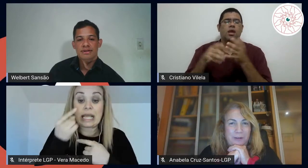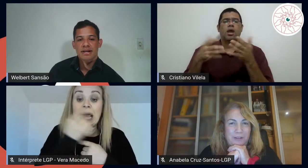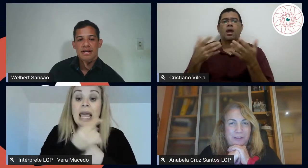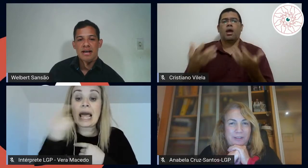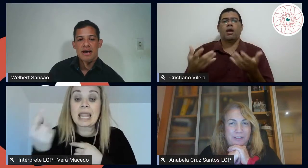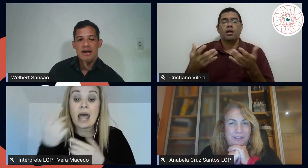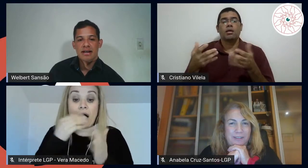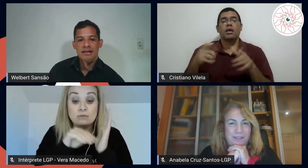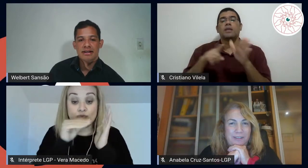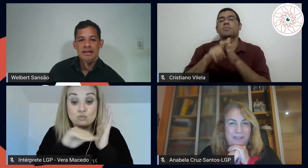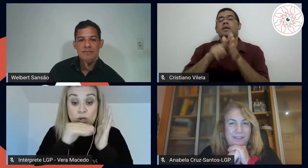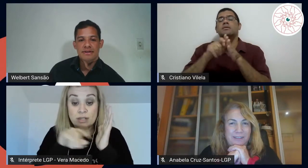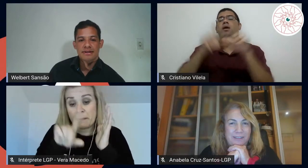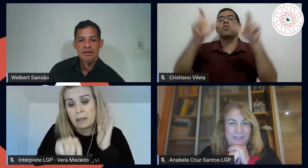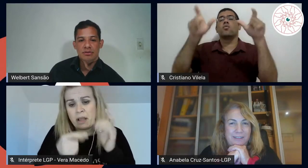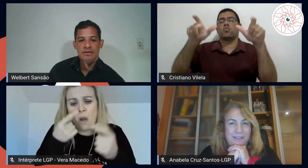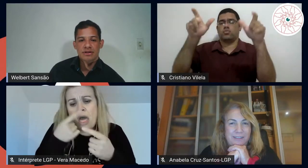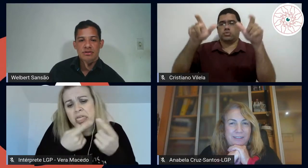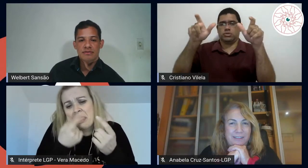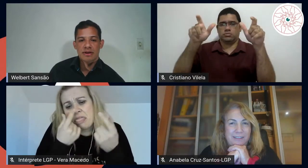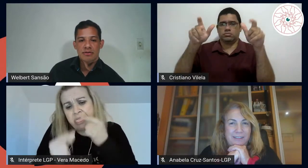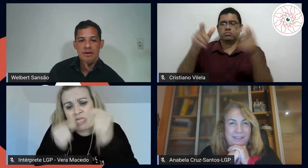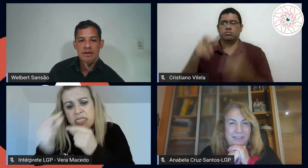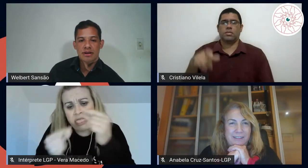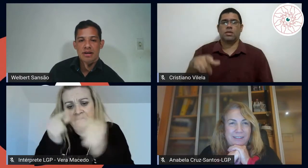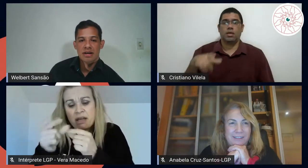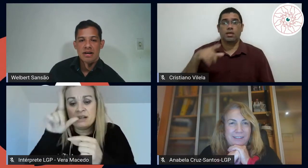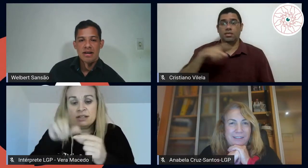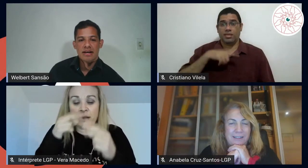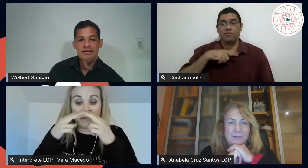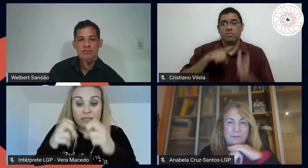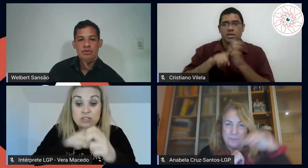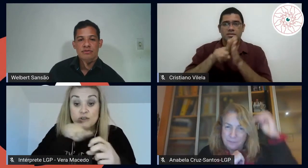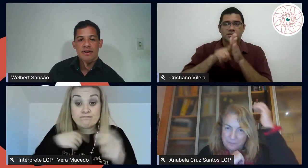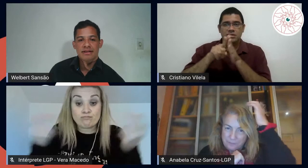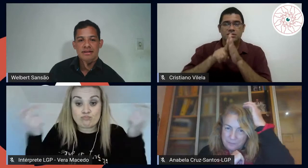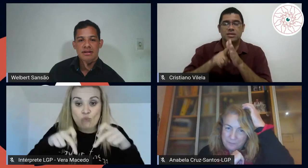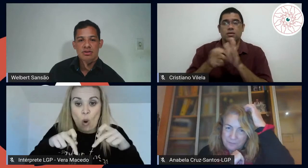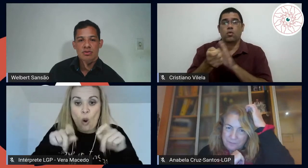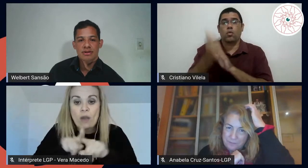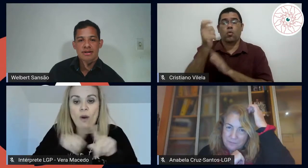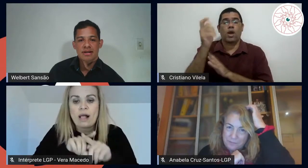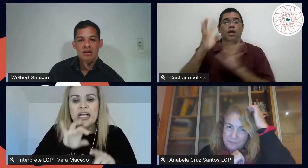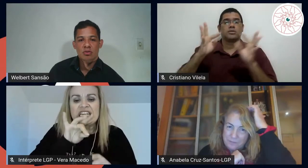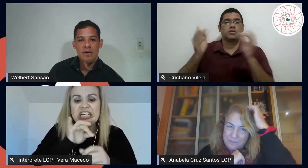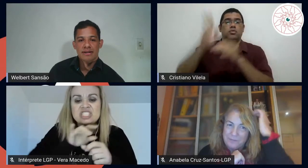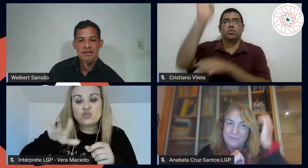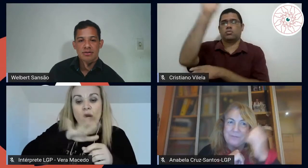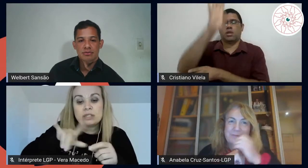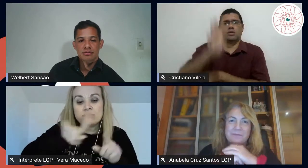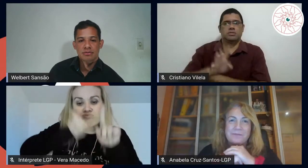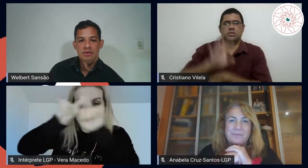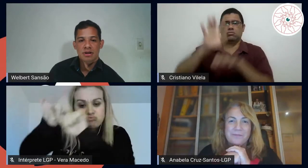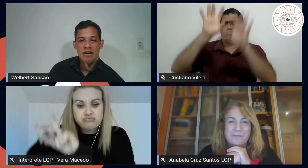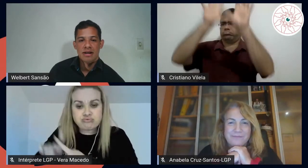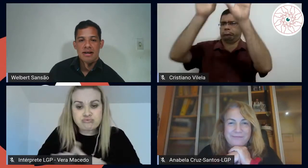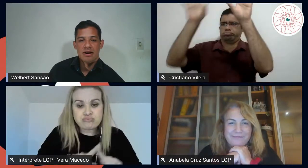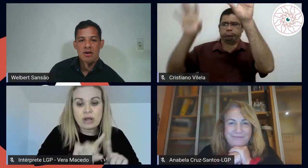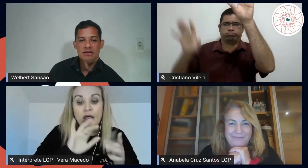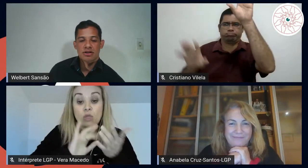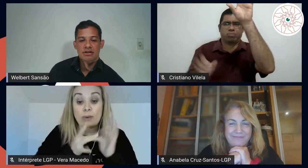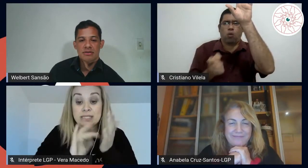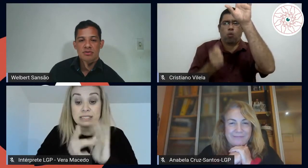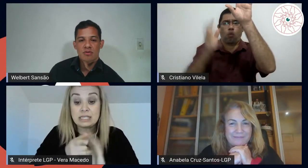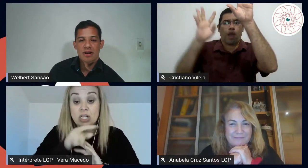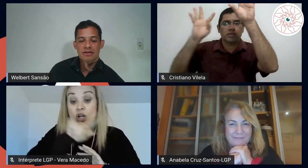autores eh e pesquisadores que estiveram aqui, eh, são de diversas regiões do Brasil.